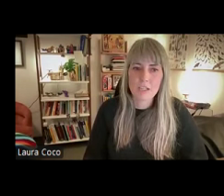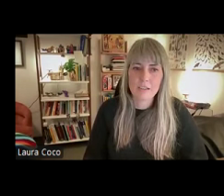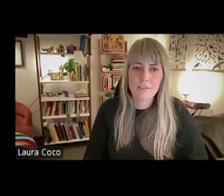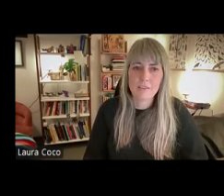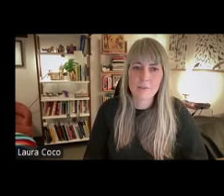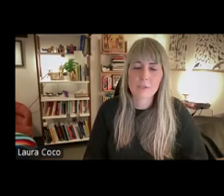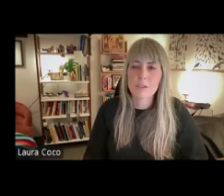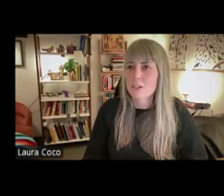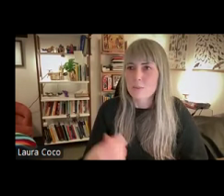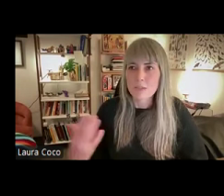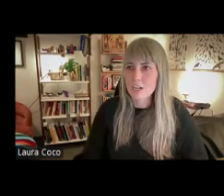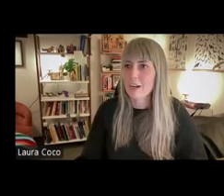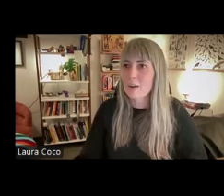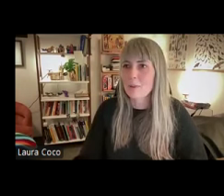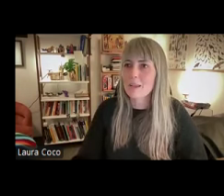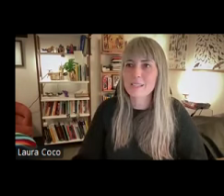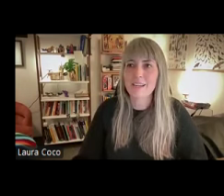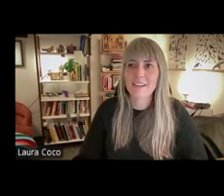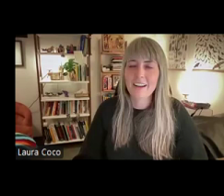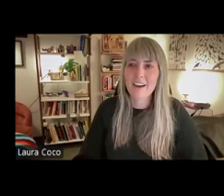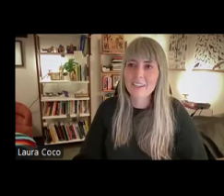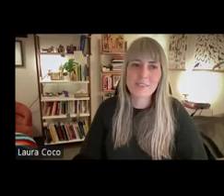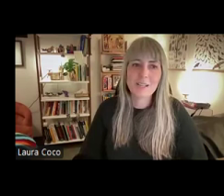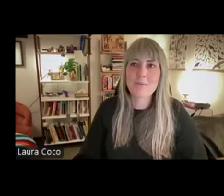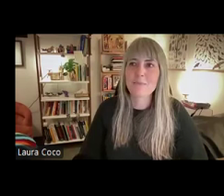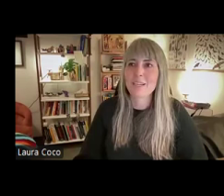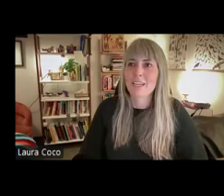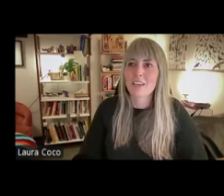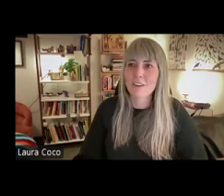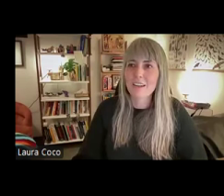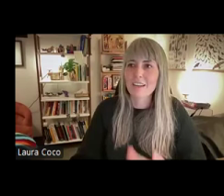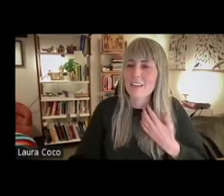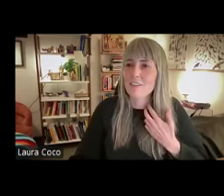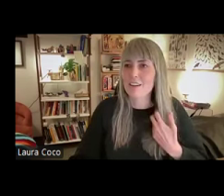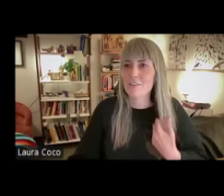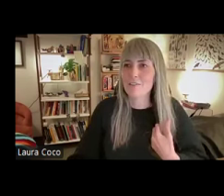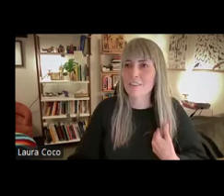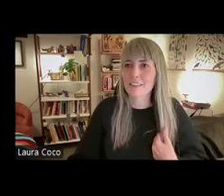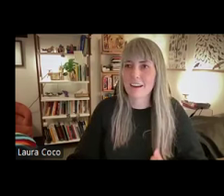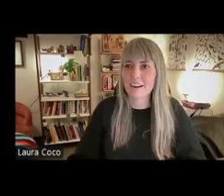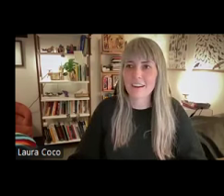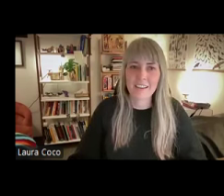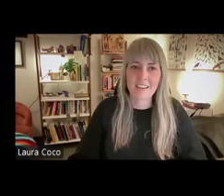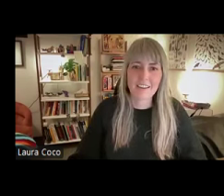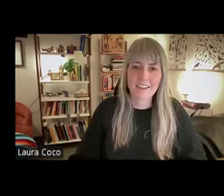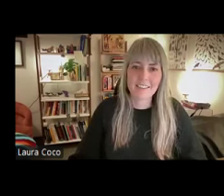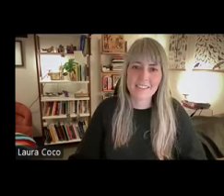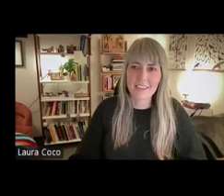al campo, estamos compartiendo información, compartimos los tapones para los oídos, les enseñamos cómo